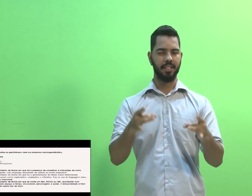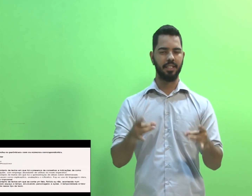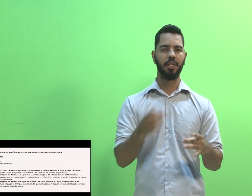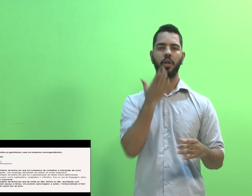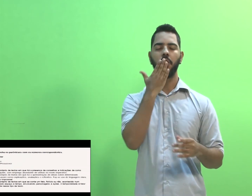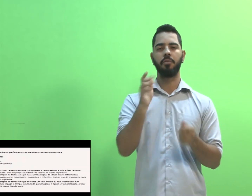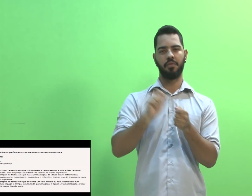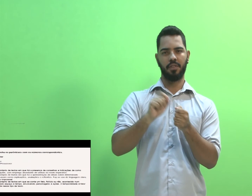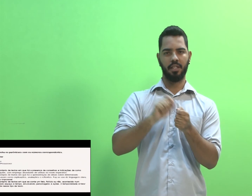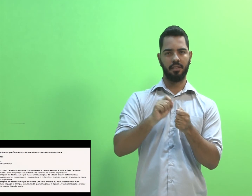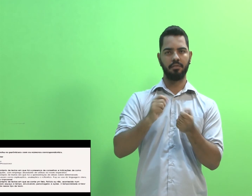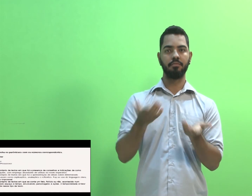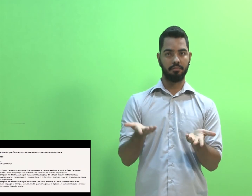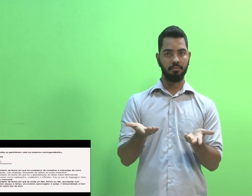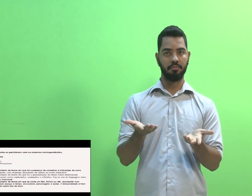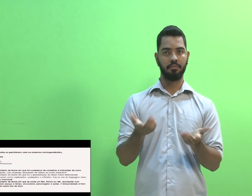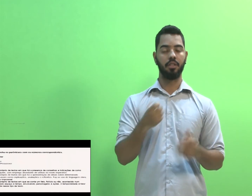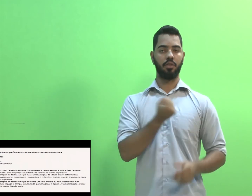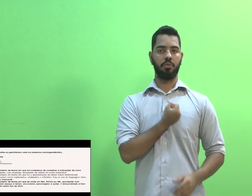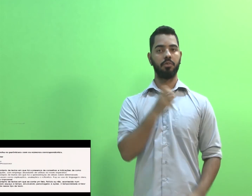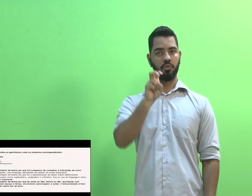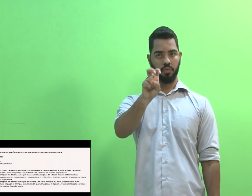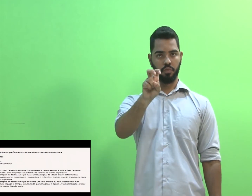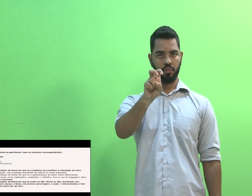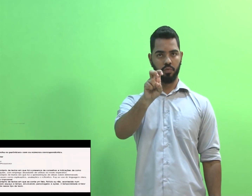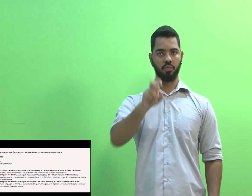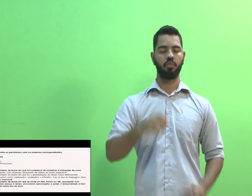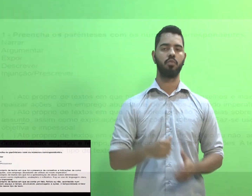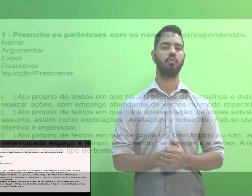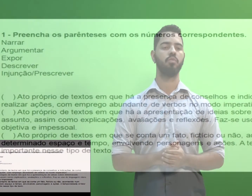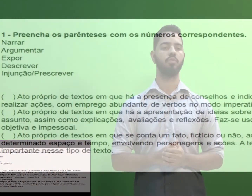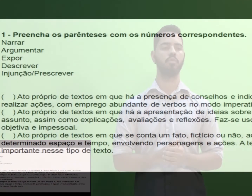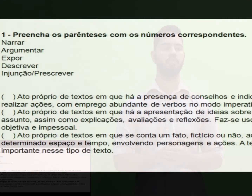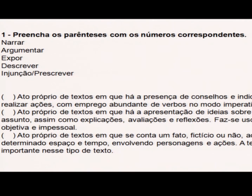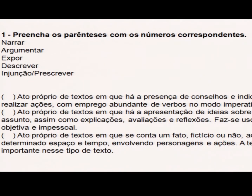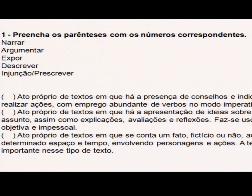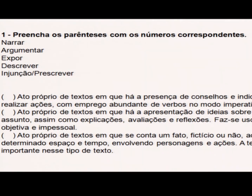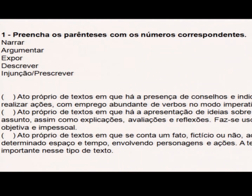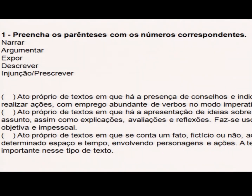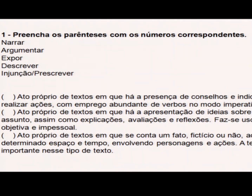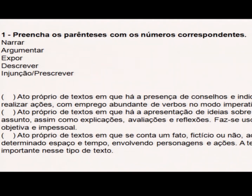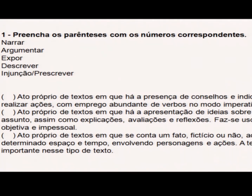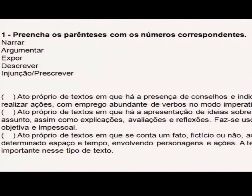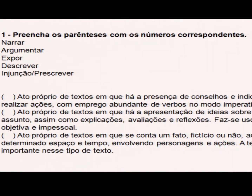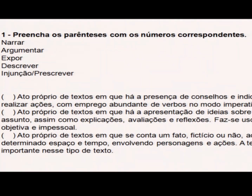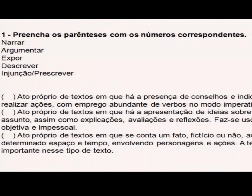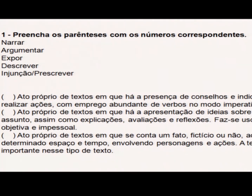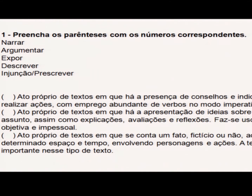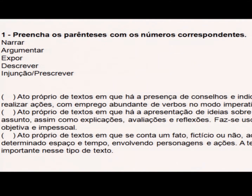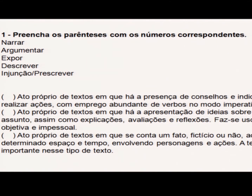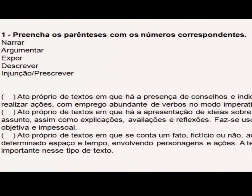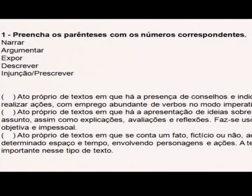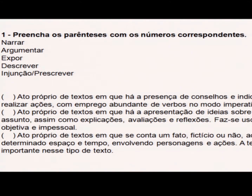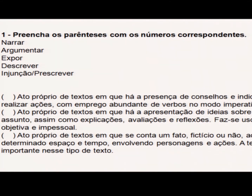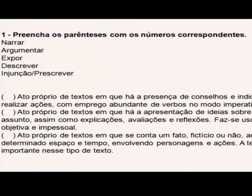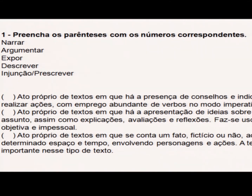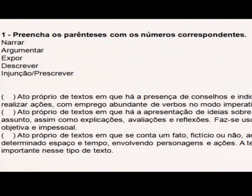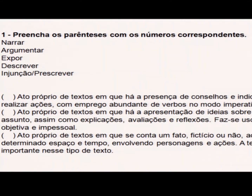Próximo, ato próprio de textos em que há apresentação de ideias sobre determinado assunto, assim como